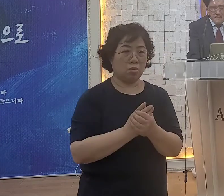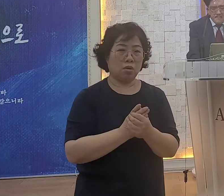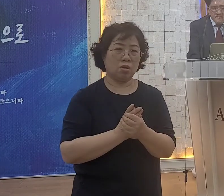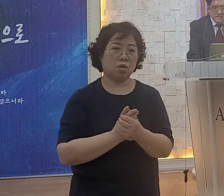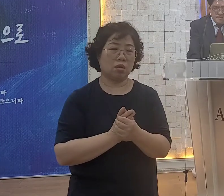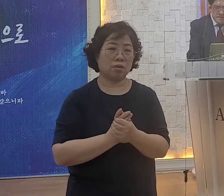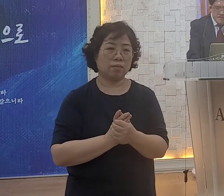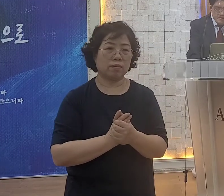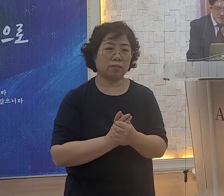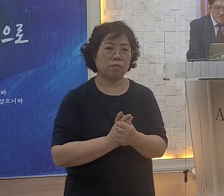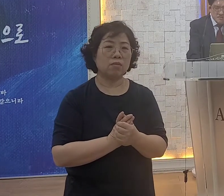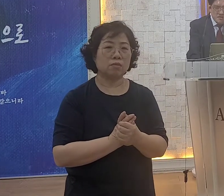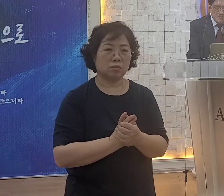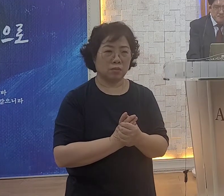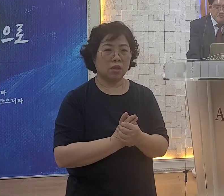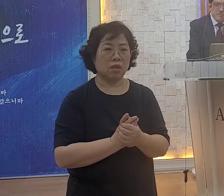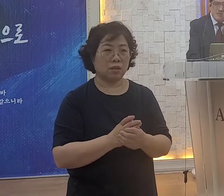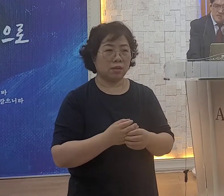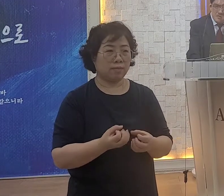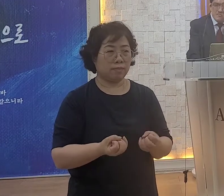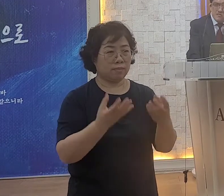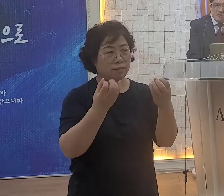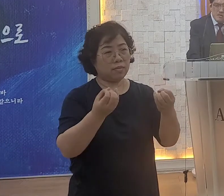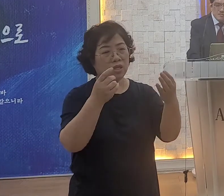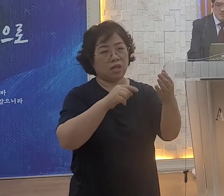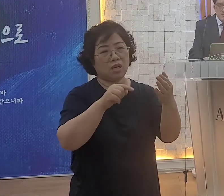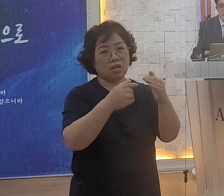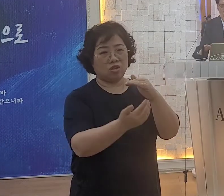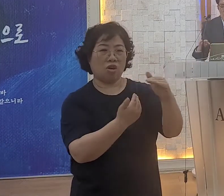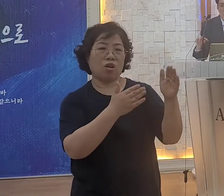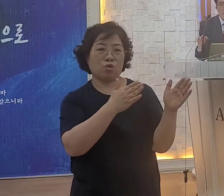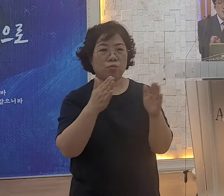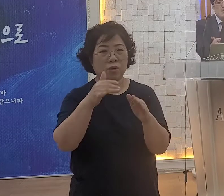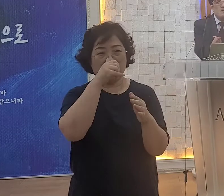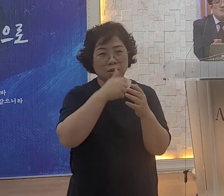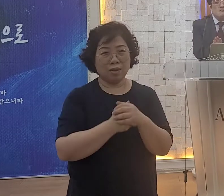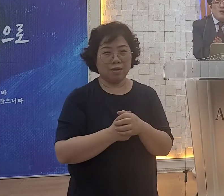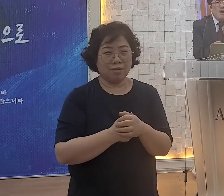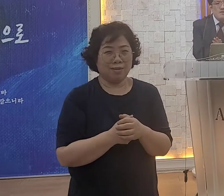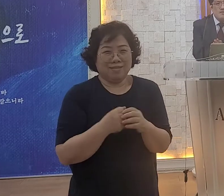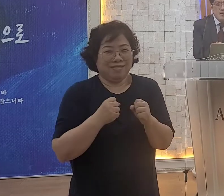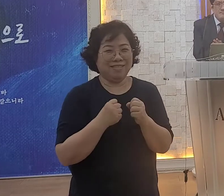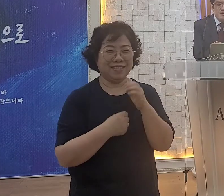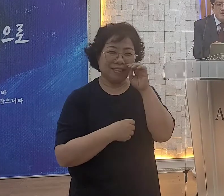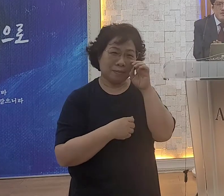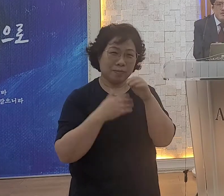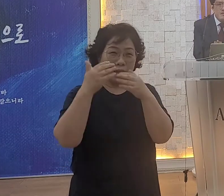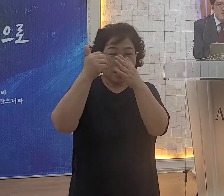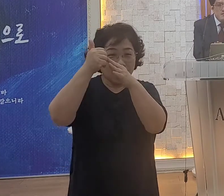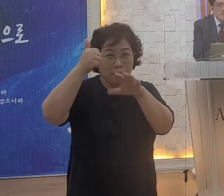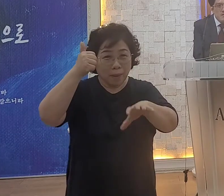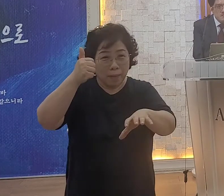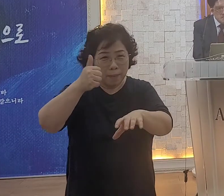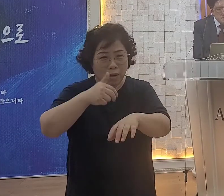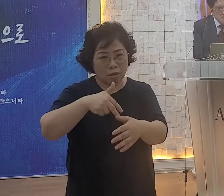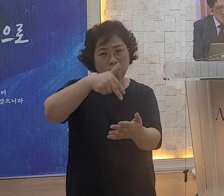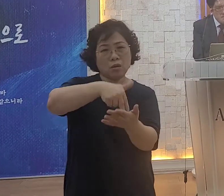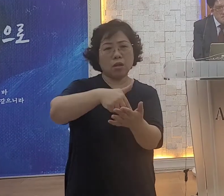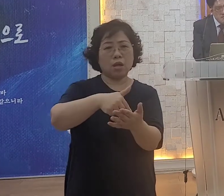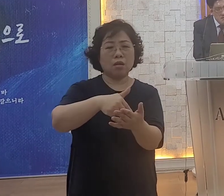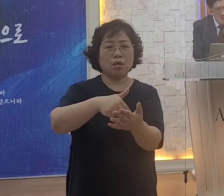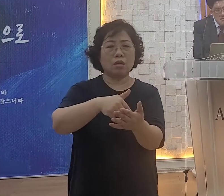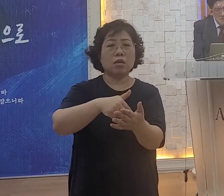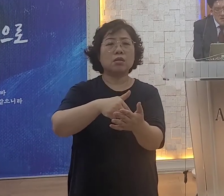이런 의식들이 있었습니다. 그러니까 여러분, 우리가 하나님 앞에 선다는